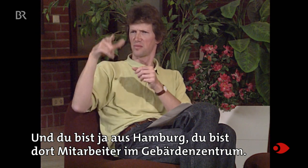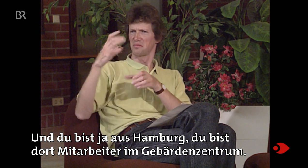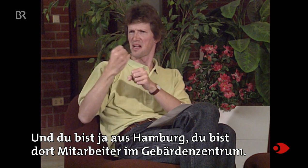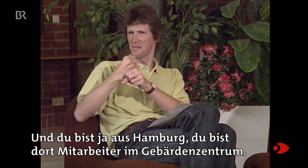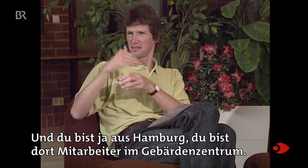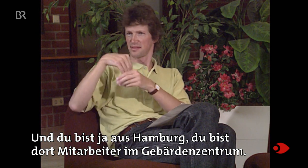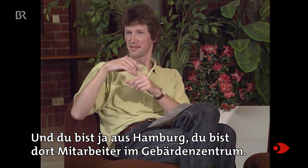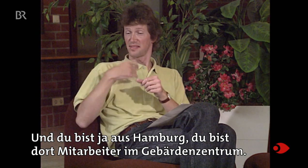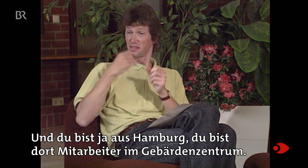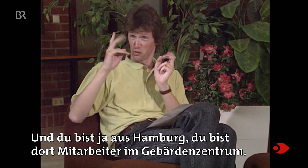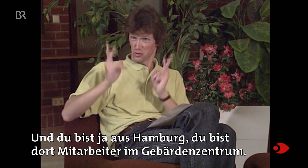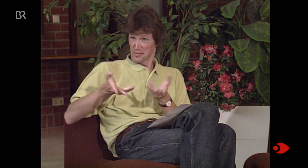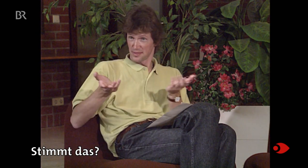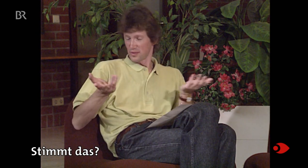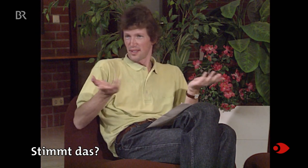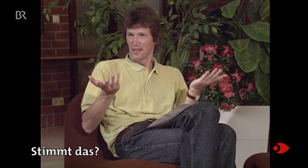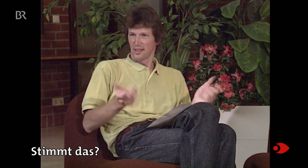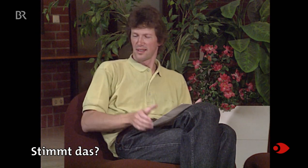Mitarbeiter im Gebärdenzentrum. Stimmt das?